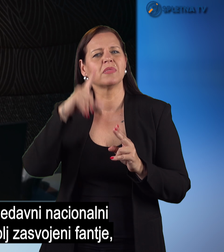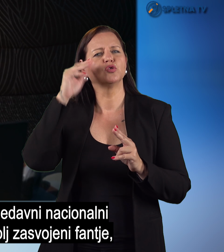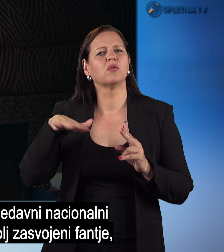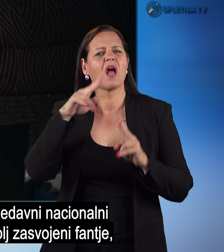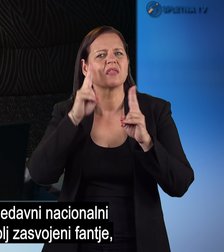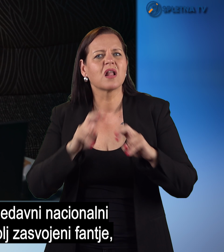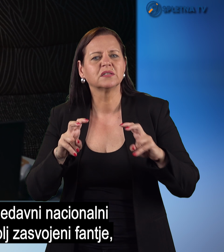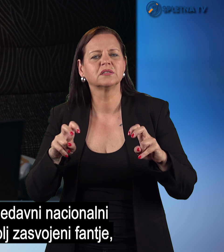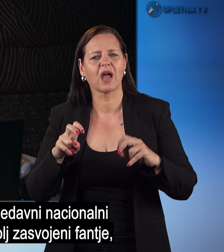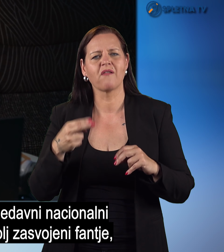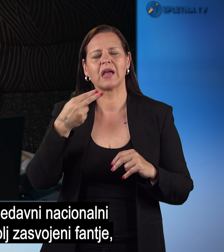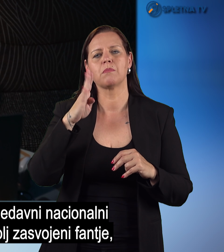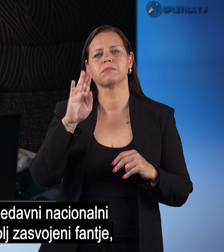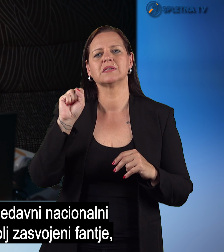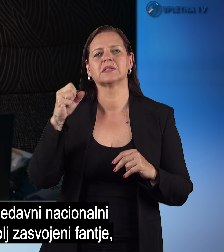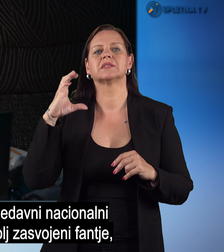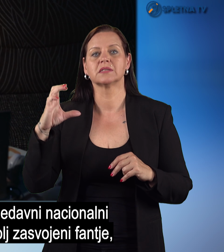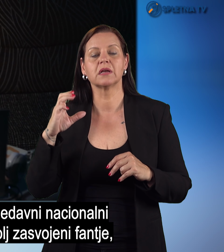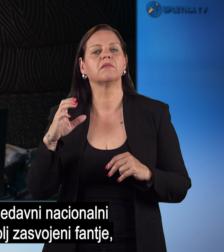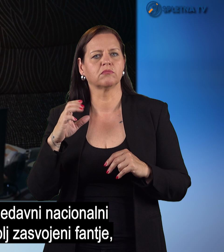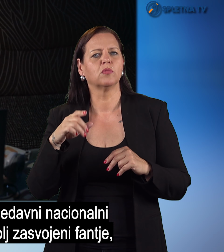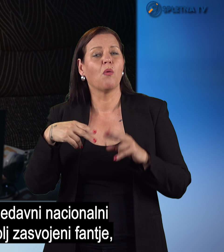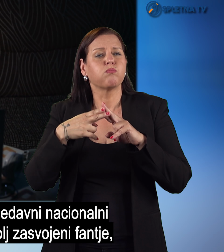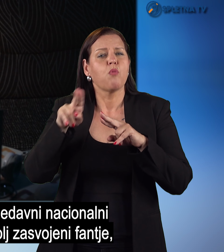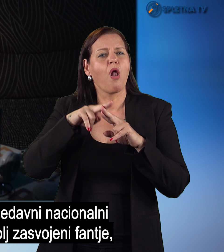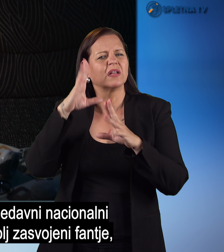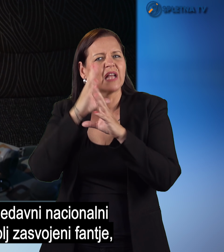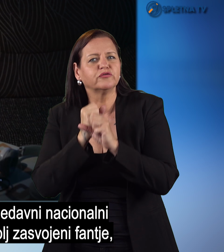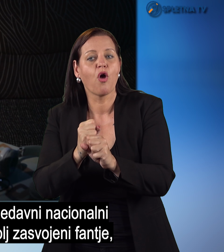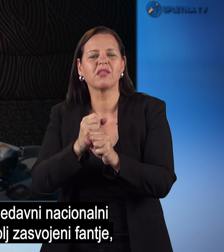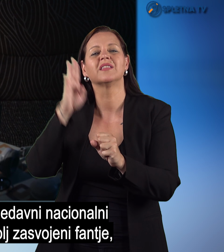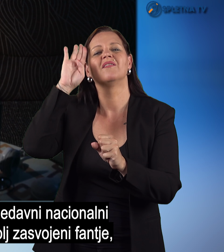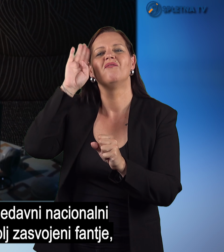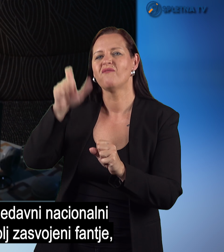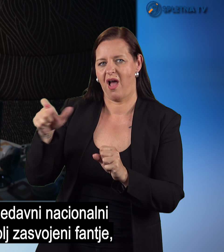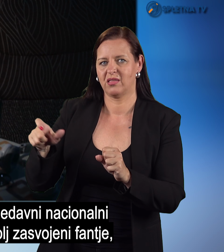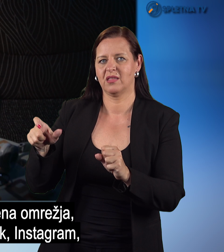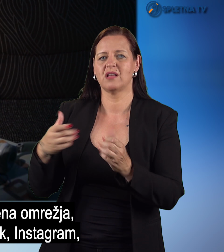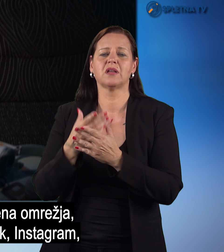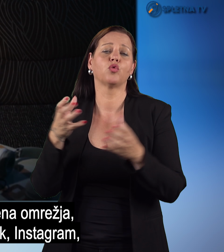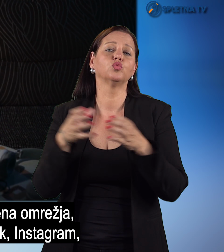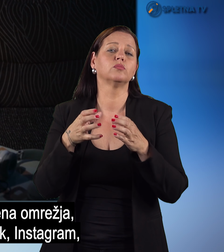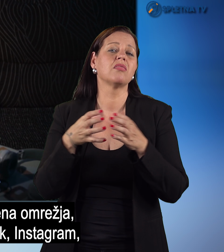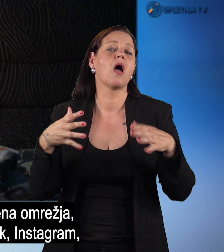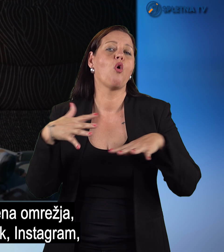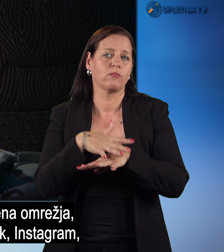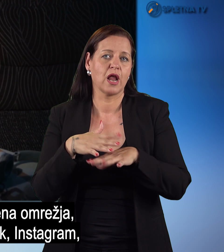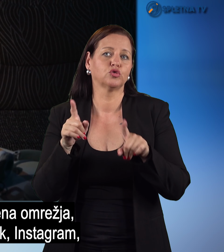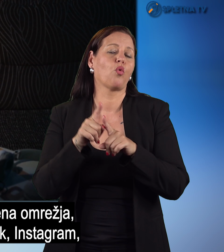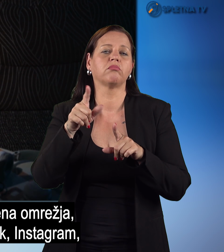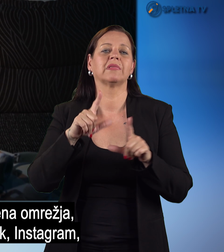HBSC bolj zasvojeni fantje, in za družbena omrežja, kot so TikTok, Instagram, WhatsApp,